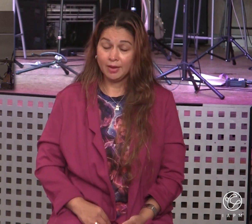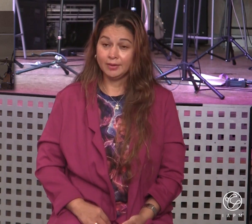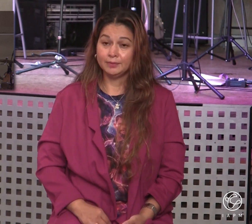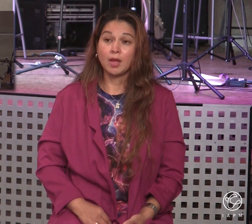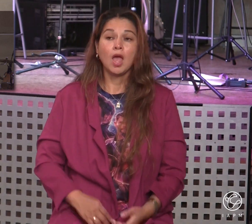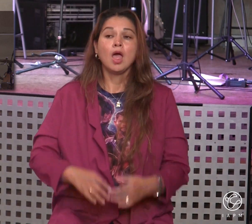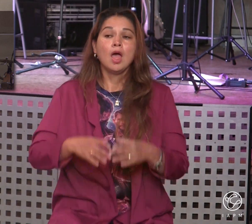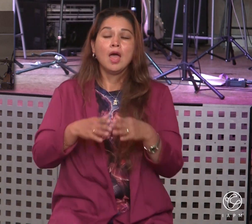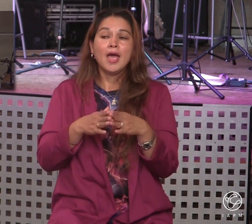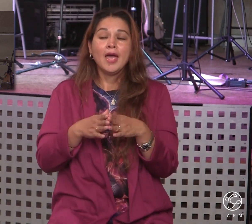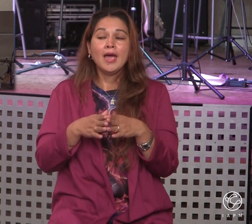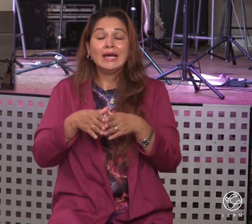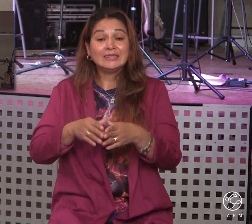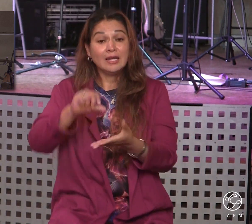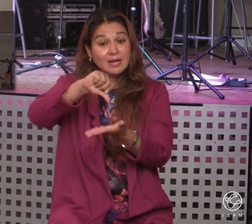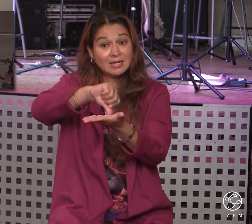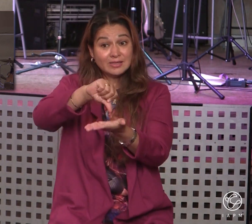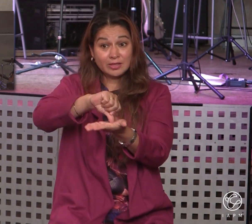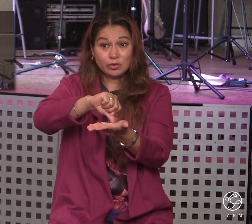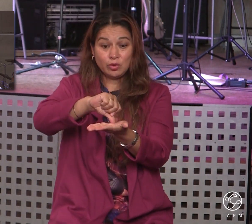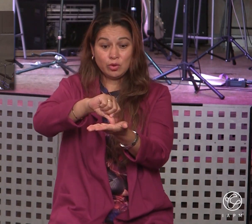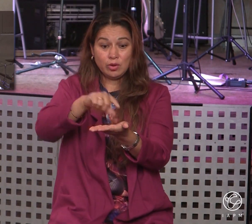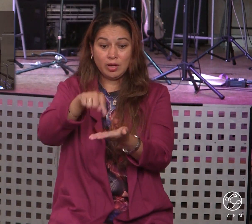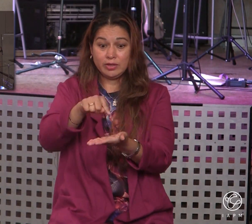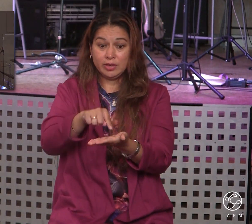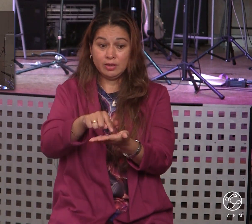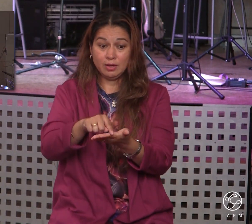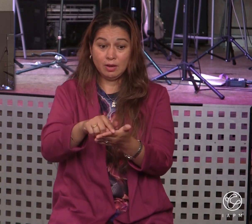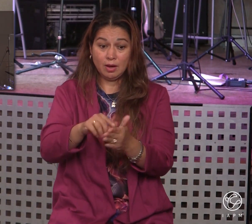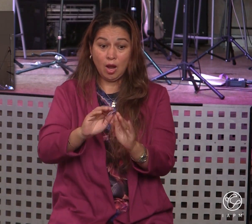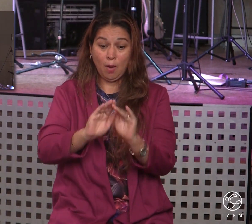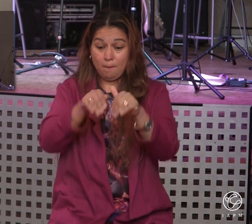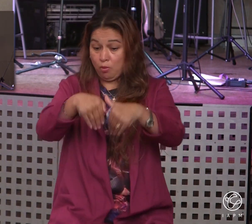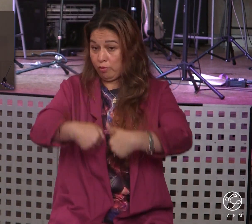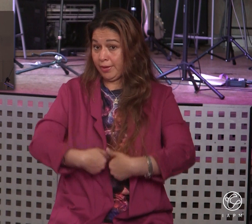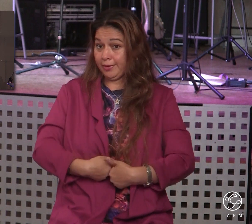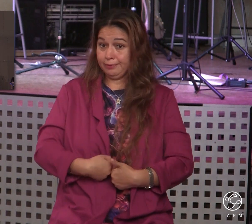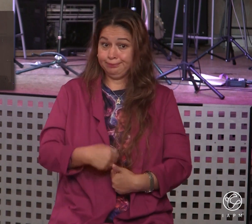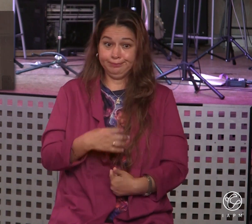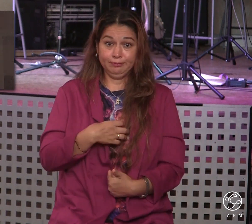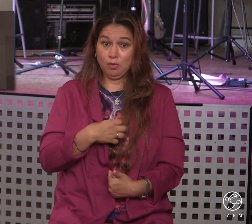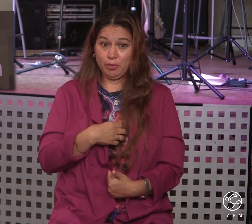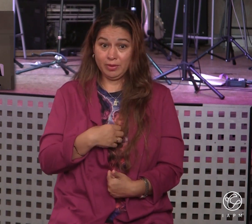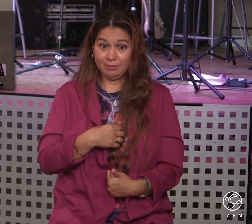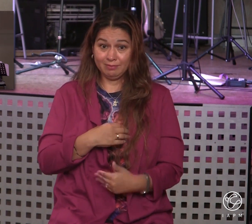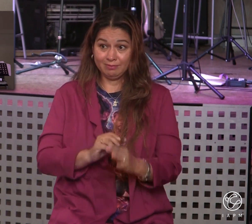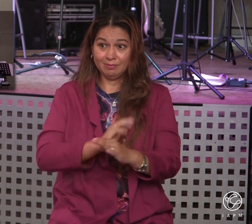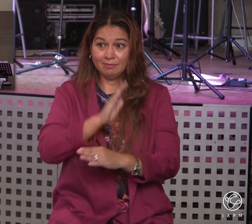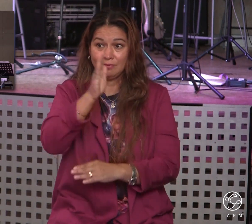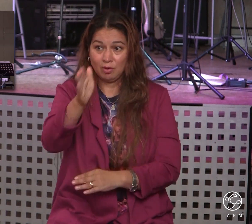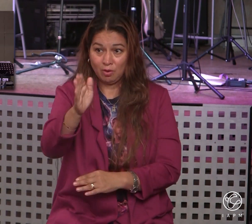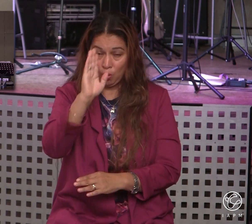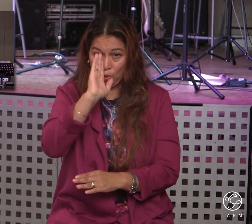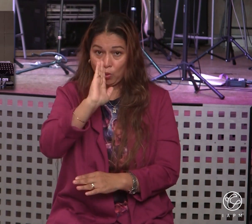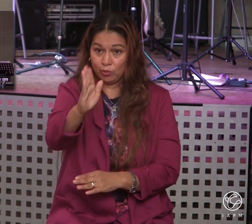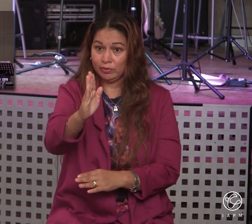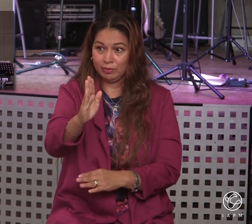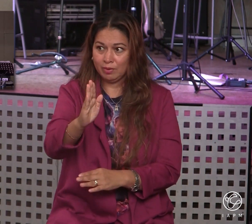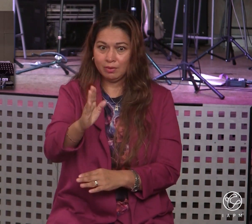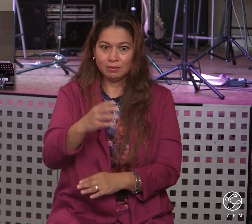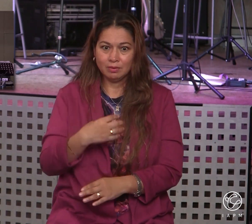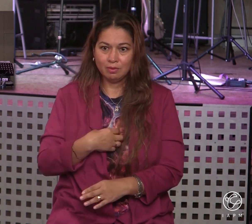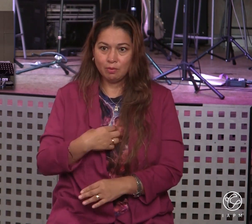¿Recordáis? Es decir, el avión despega y hay un punto donde, aunque quiera